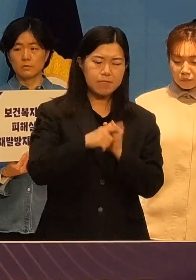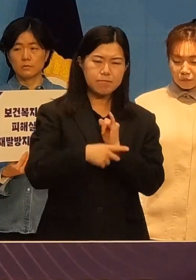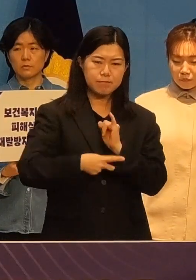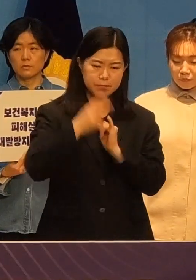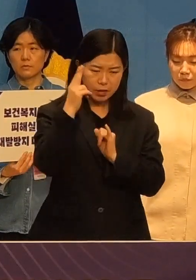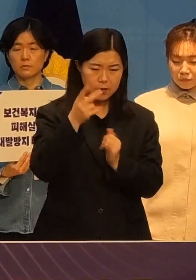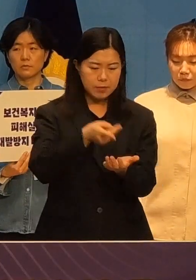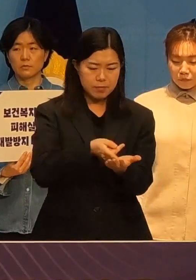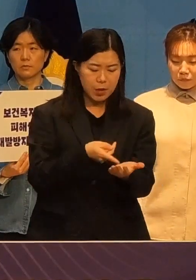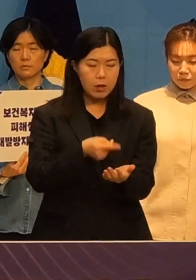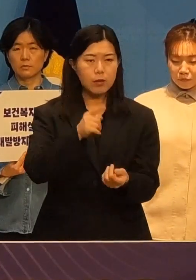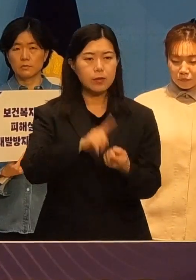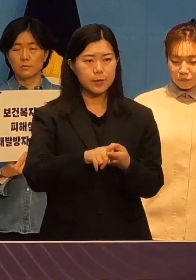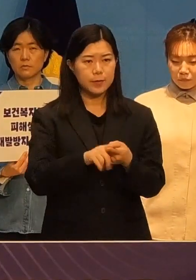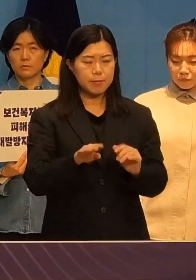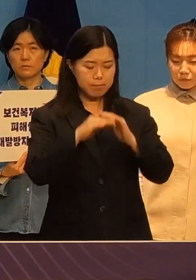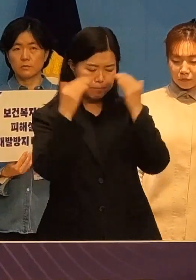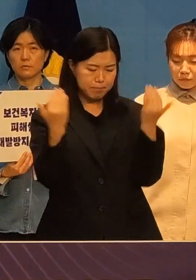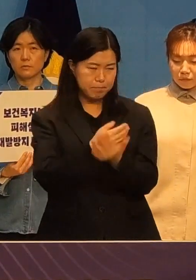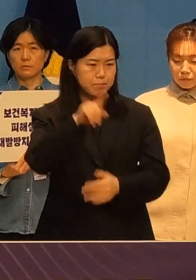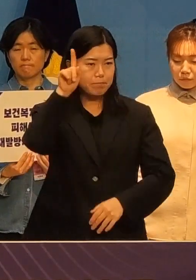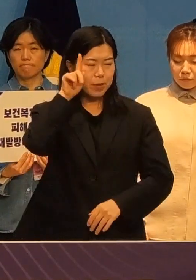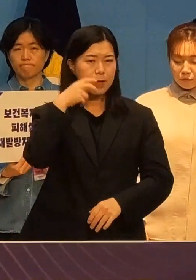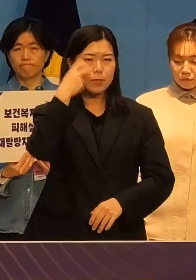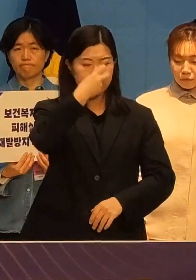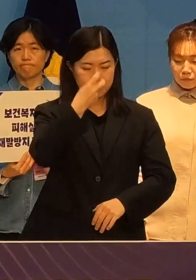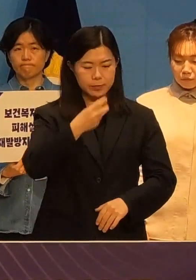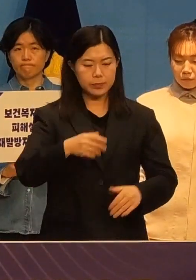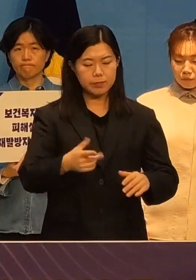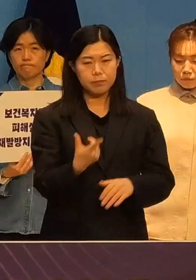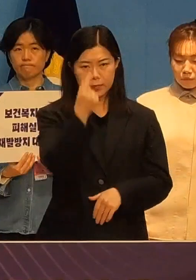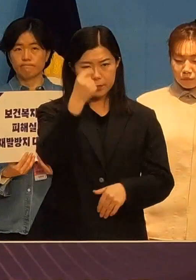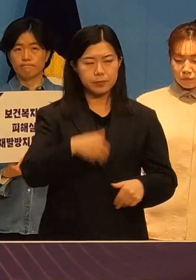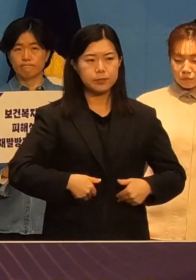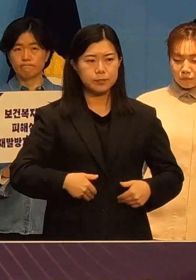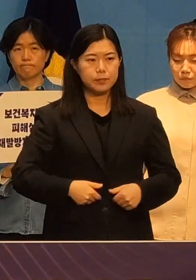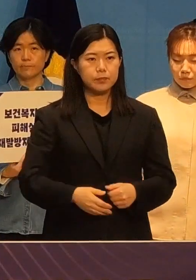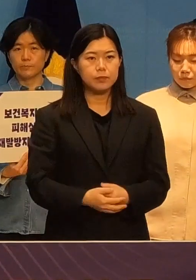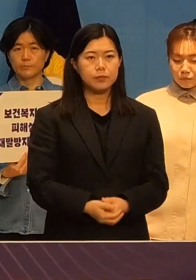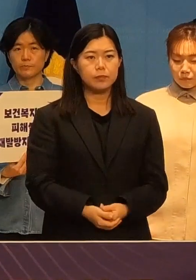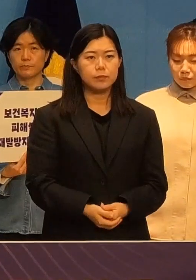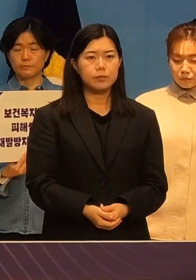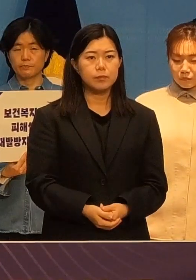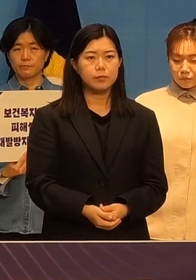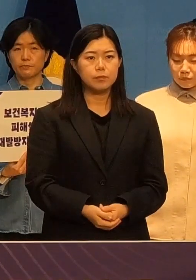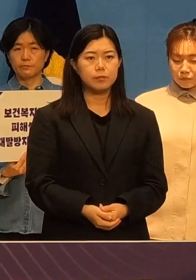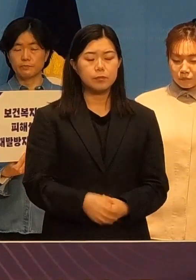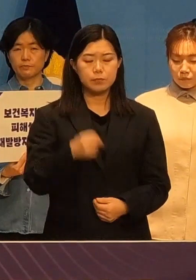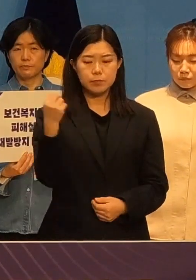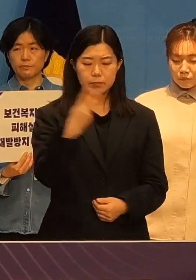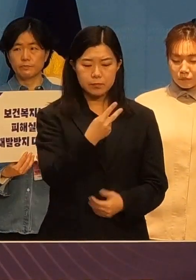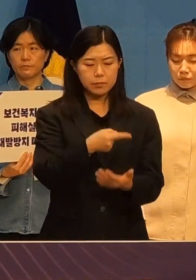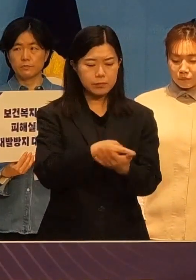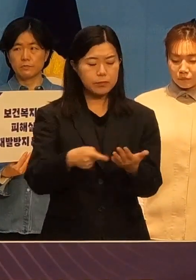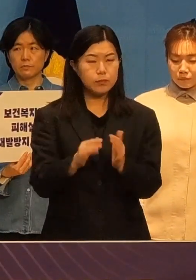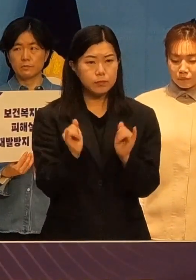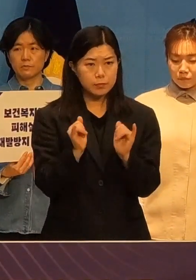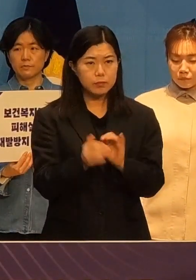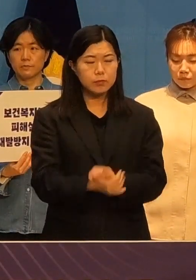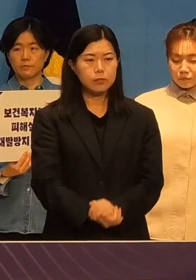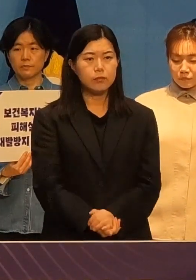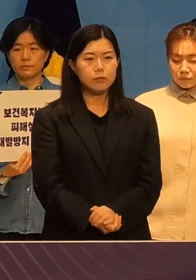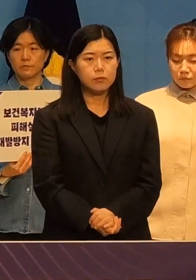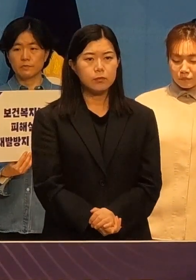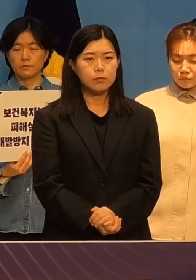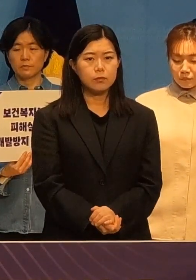피임 시술에 대한 전면적인 실태 조사를 신속히 실시해야 합니다. 아울러 피해자들이